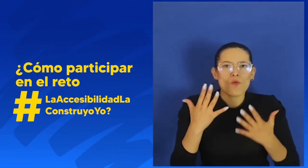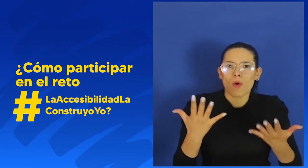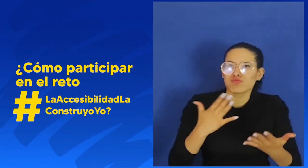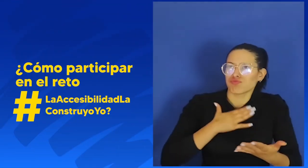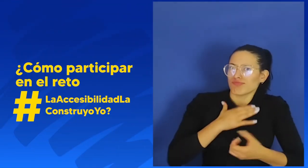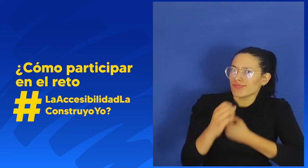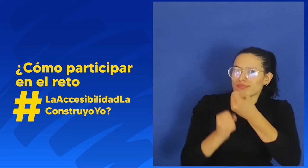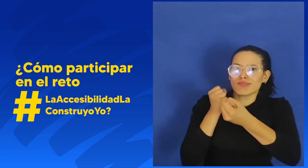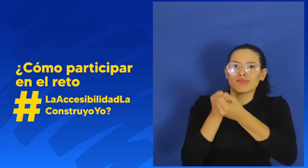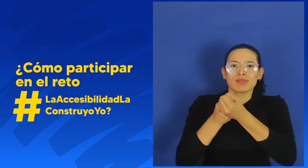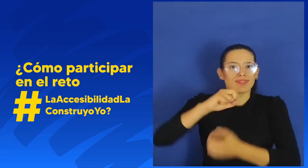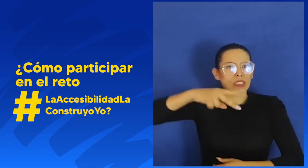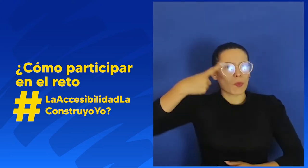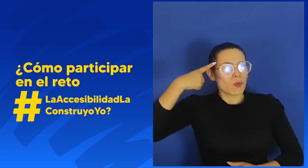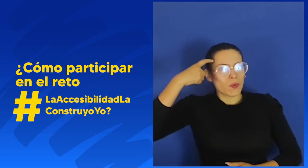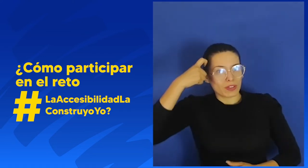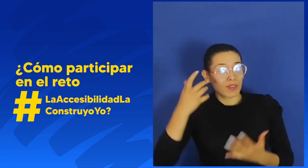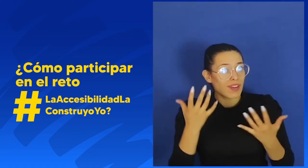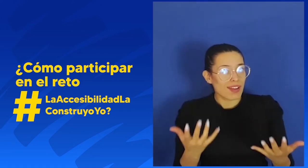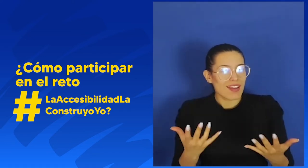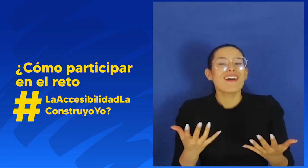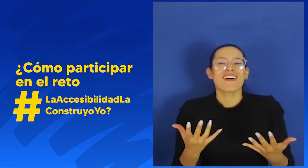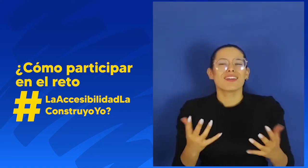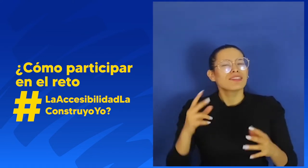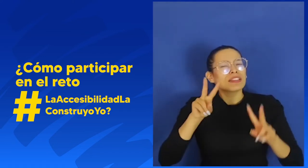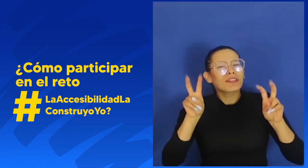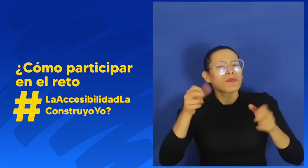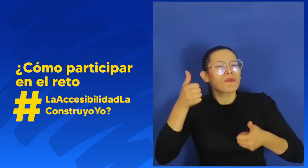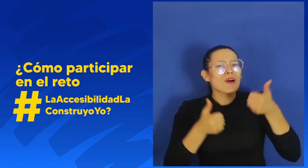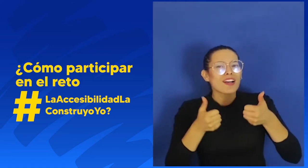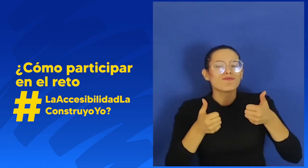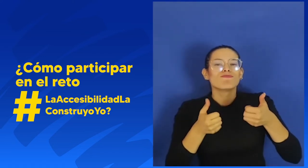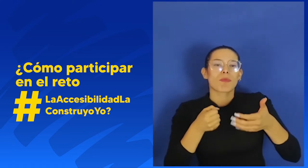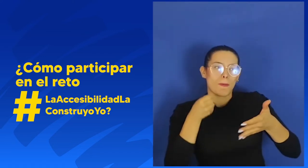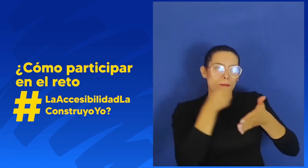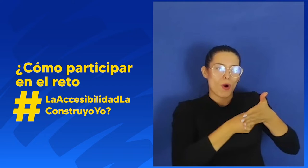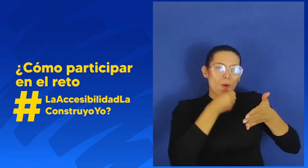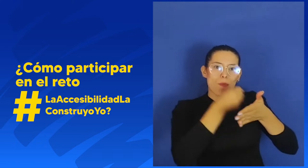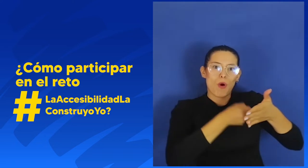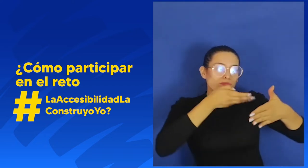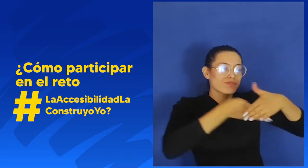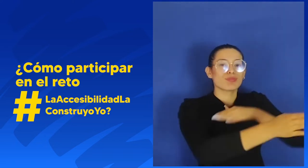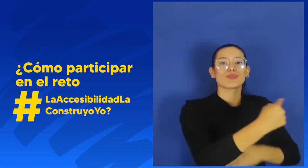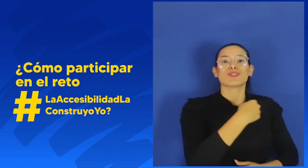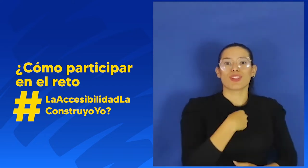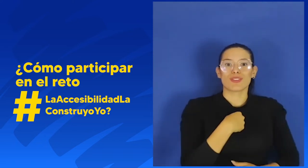¿Ustedes quieren saber cómo participar en este segundo reto? La accesibilidad la construyo